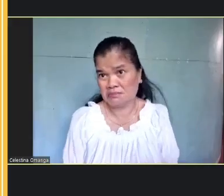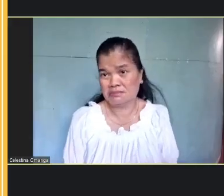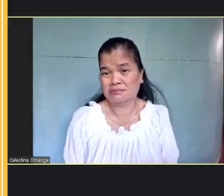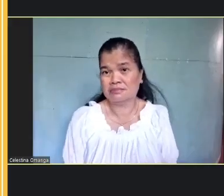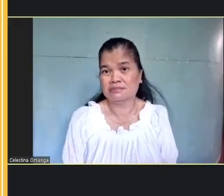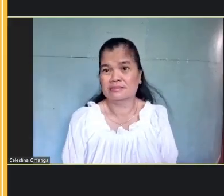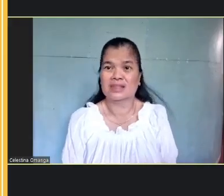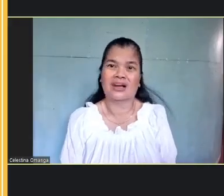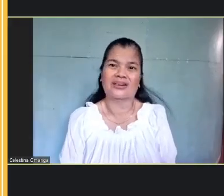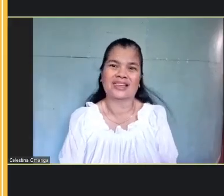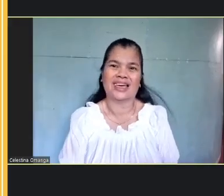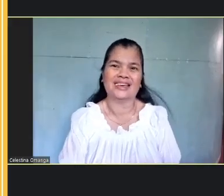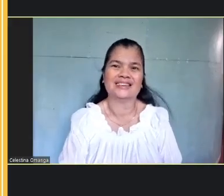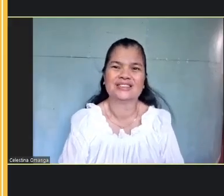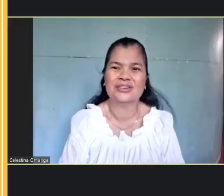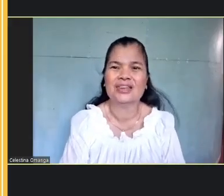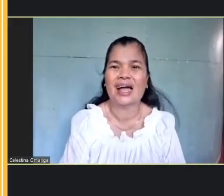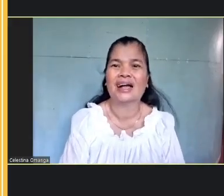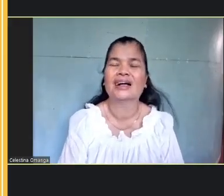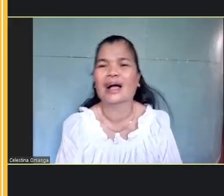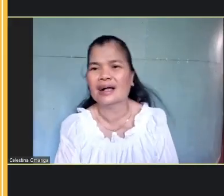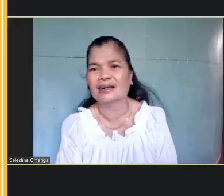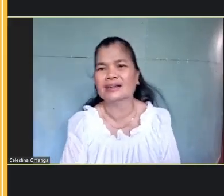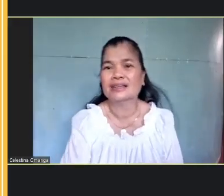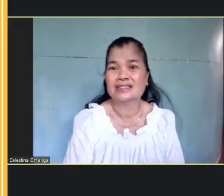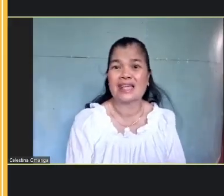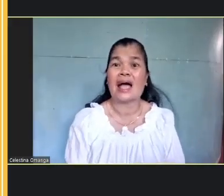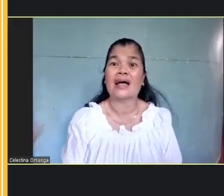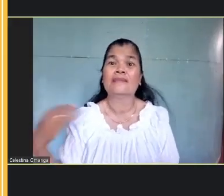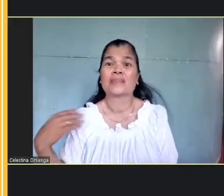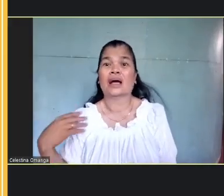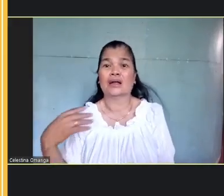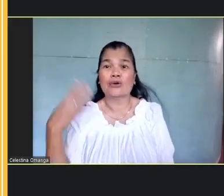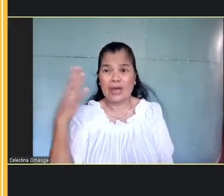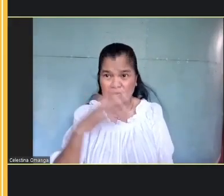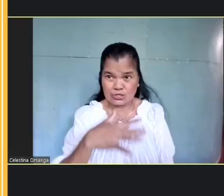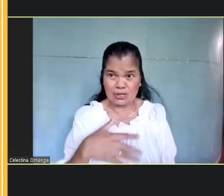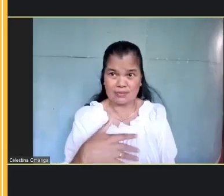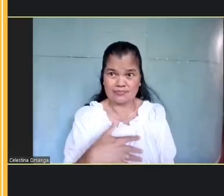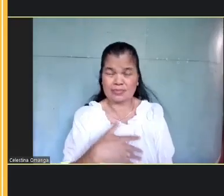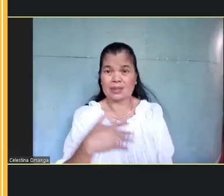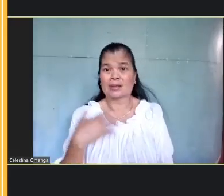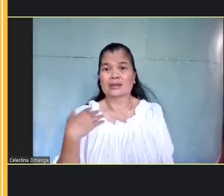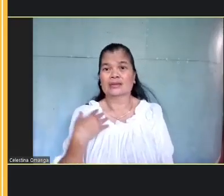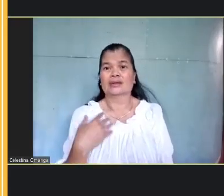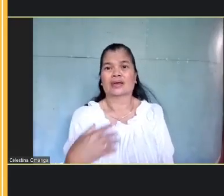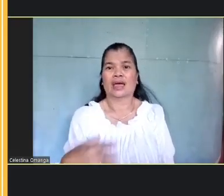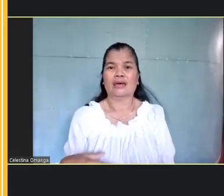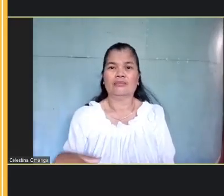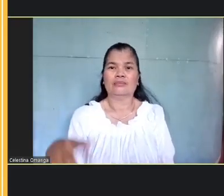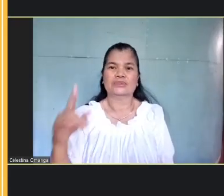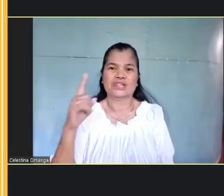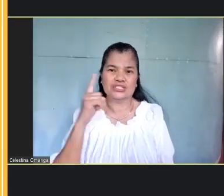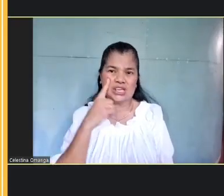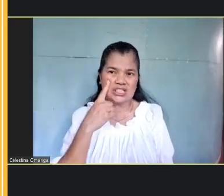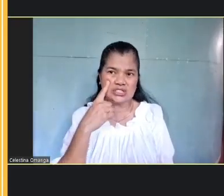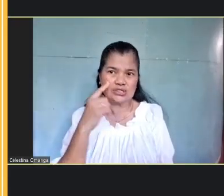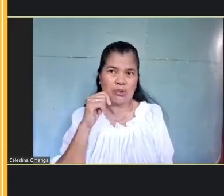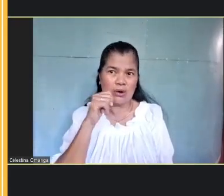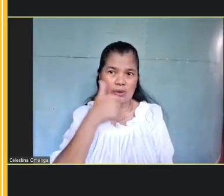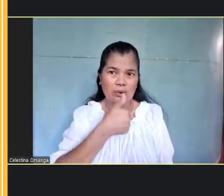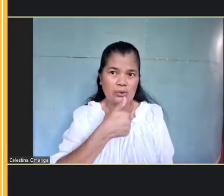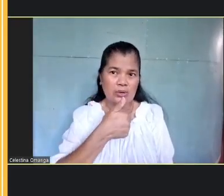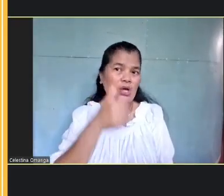Maybe. Okay. So yun ang sa location. Okay. Sa